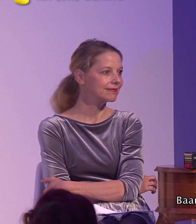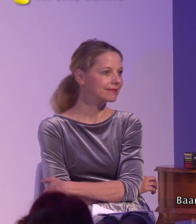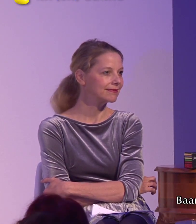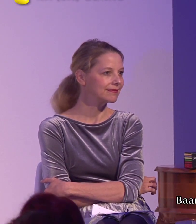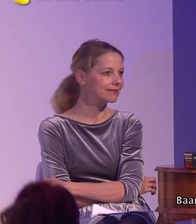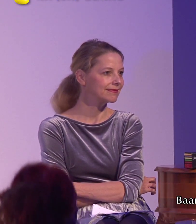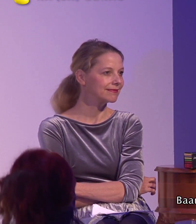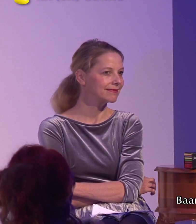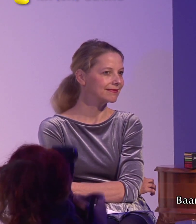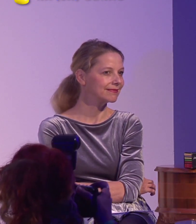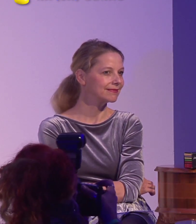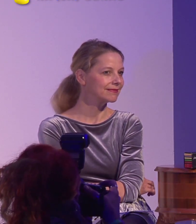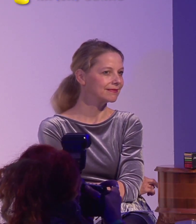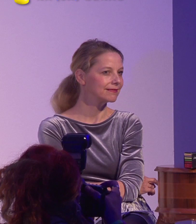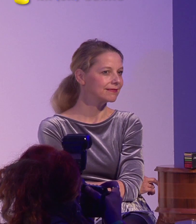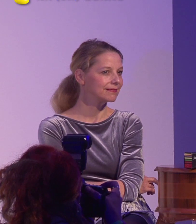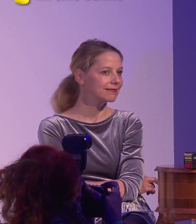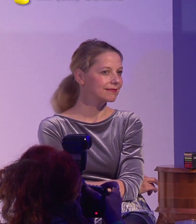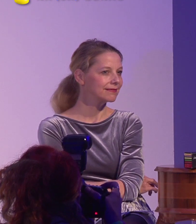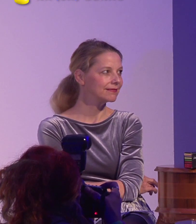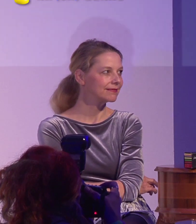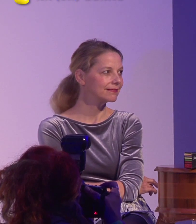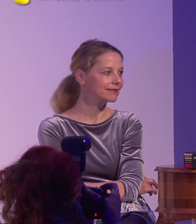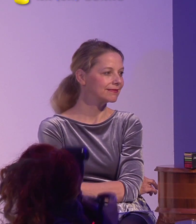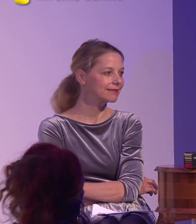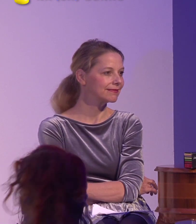Bam wachsen. Erde.